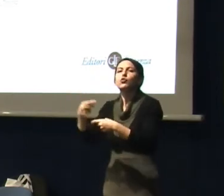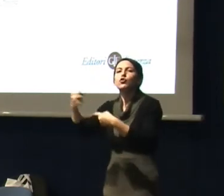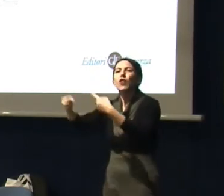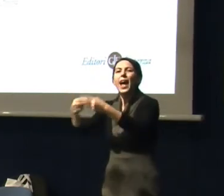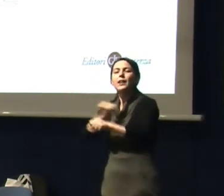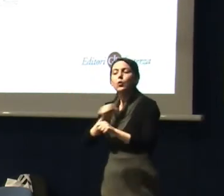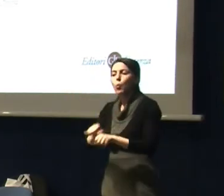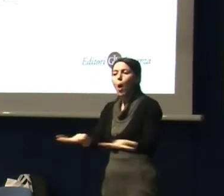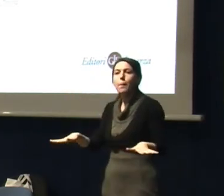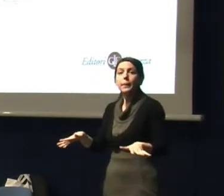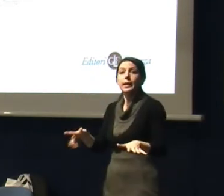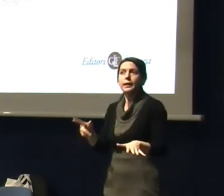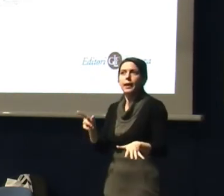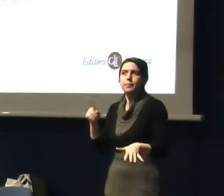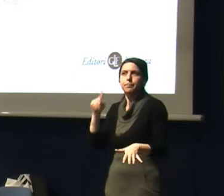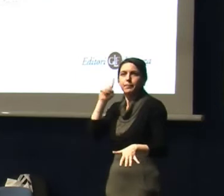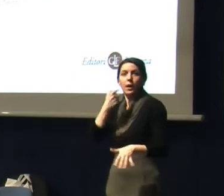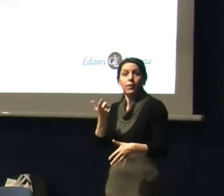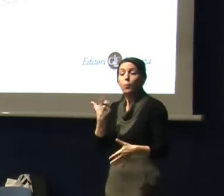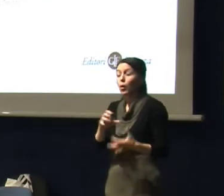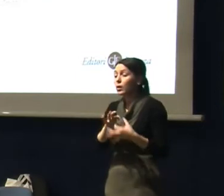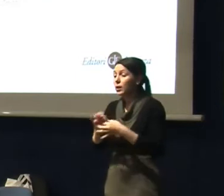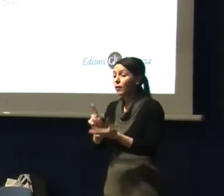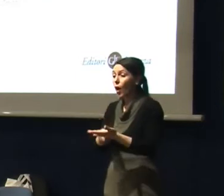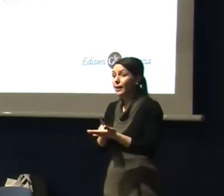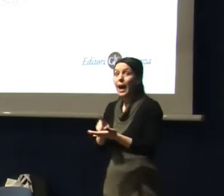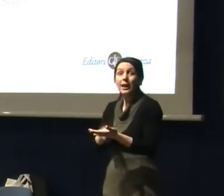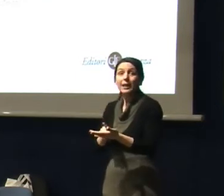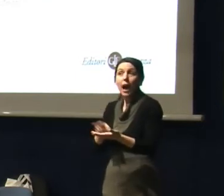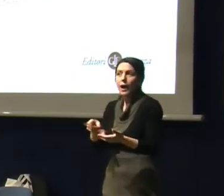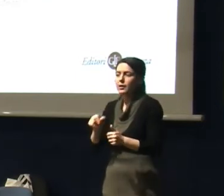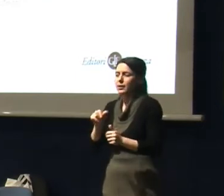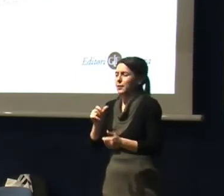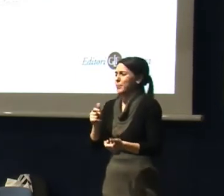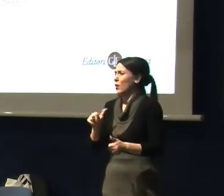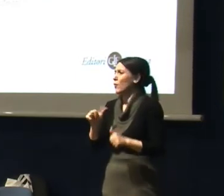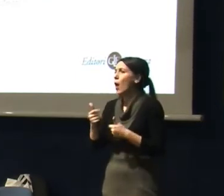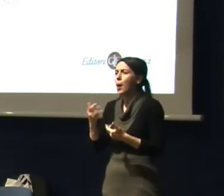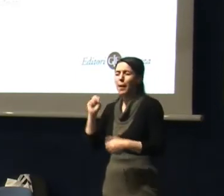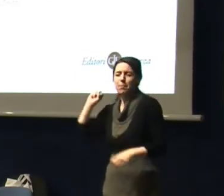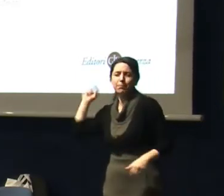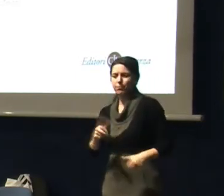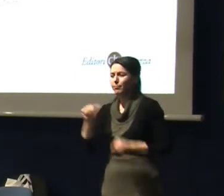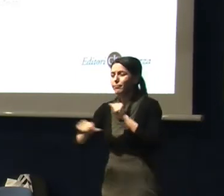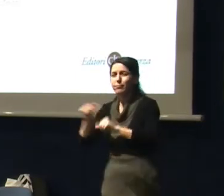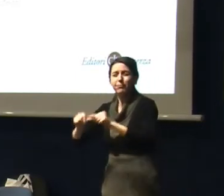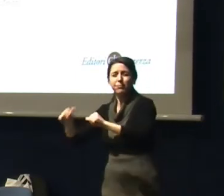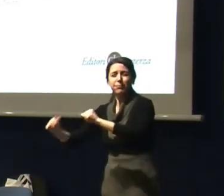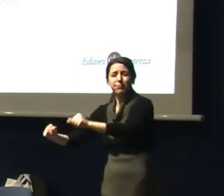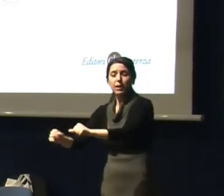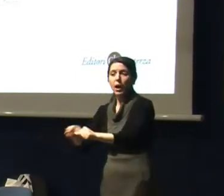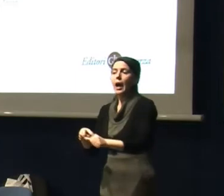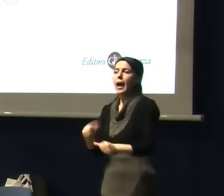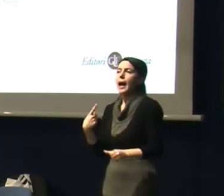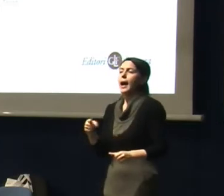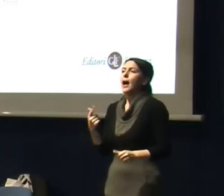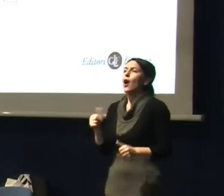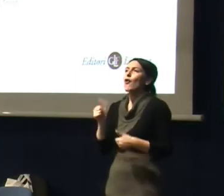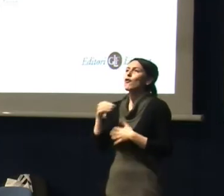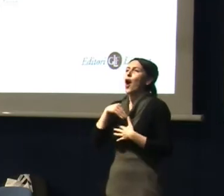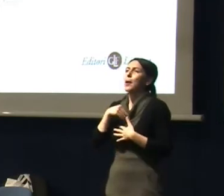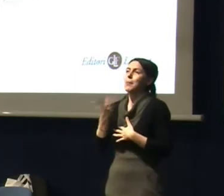media con e con i dati perfettamente tutto cambia con grande rapidità e ci sono sempre aggiornamenti da fare se verrebbe voglia di dire no l'anno